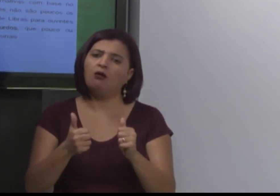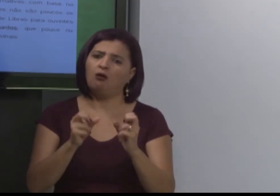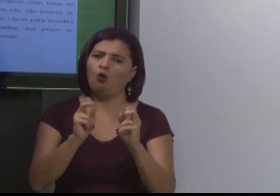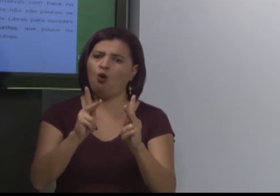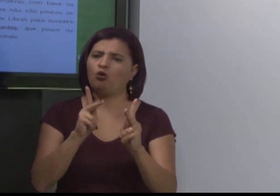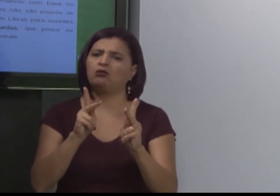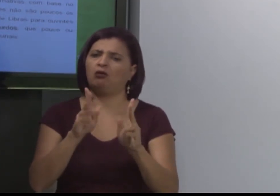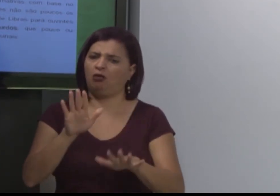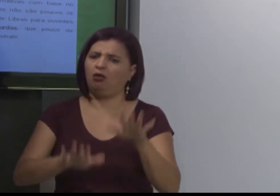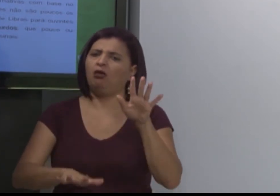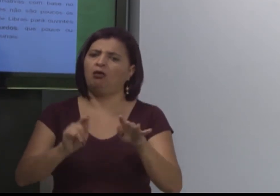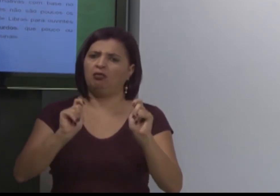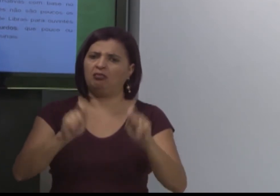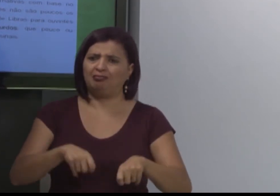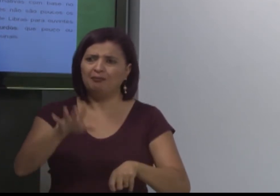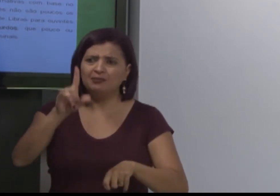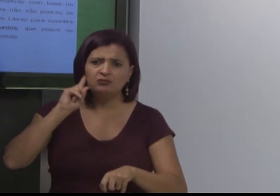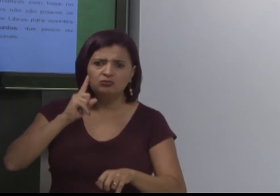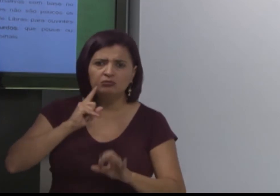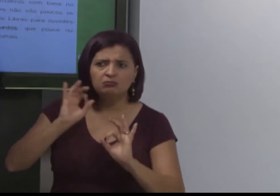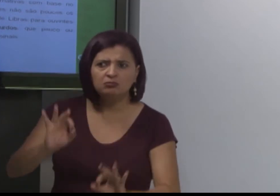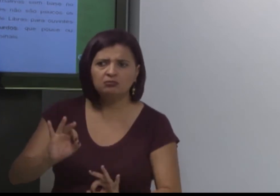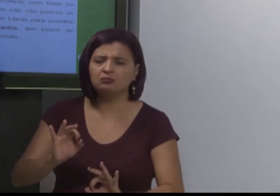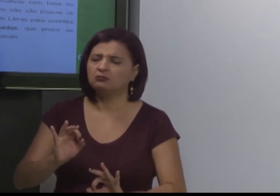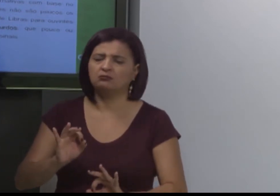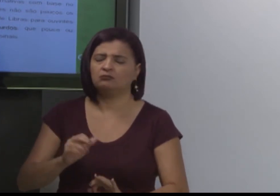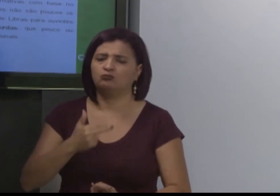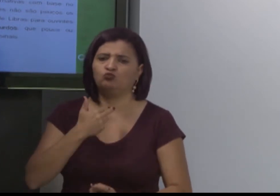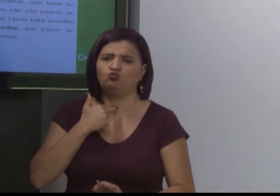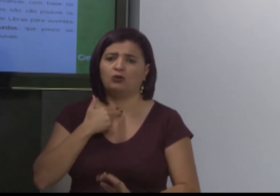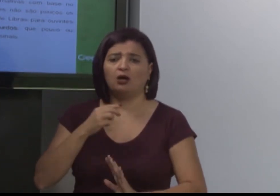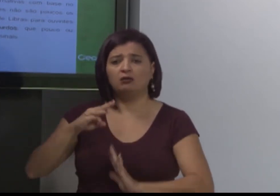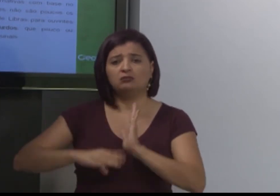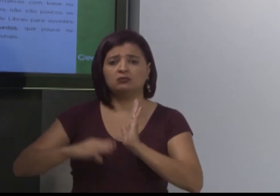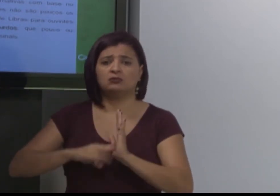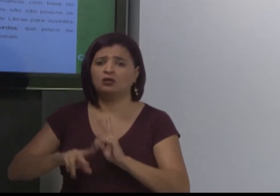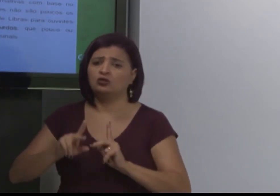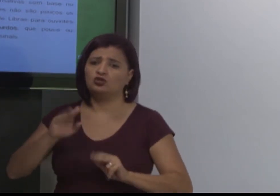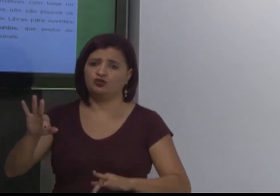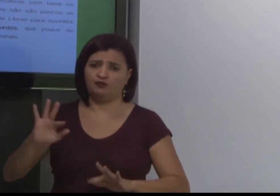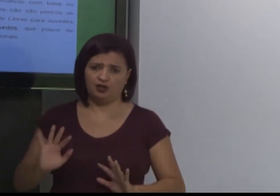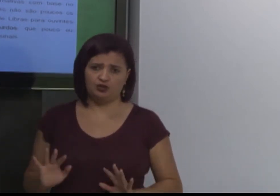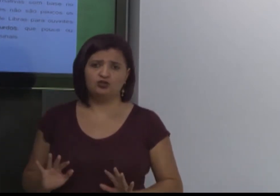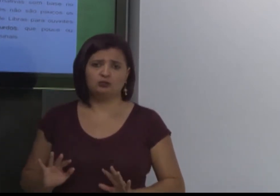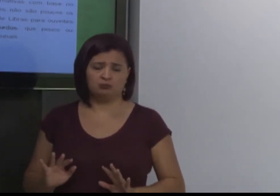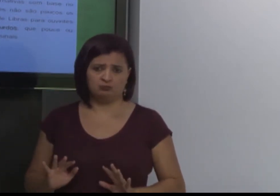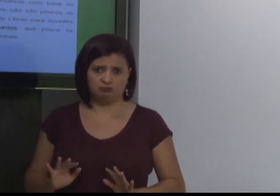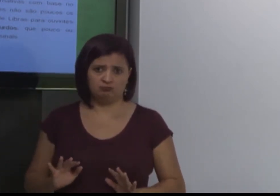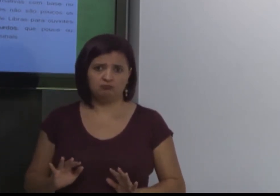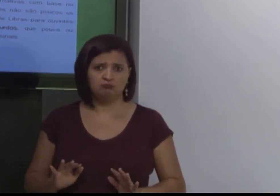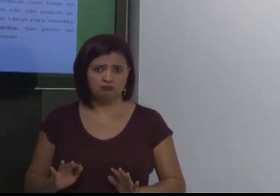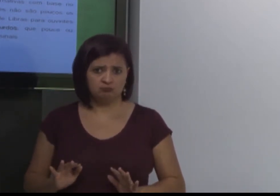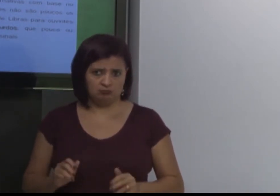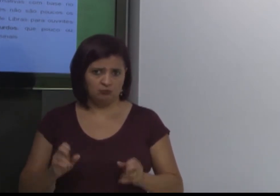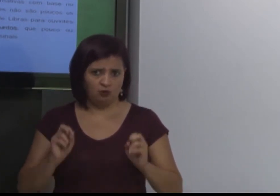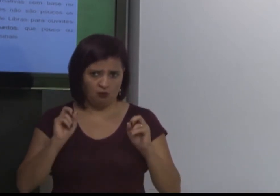consegue. Mas o surdo não, a metodologia é diferente para o surdo. Ok? Vamos